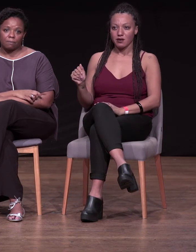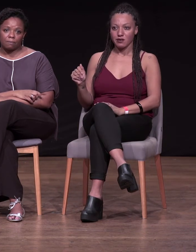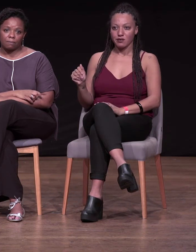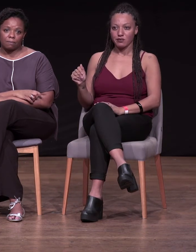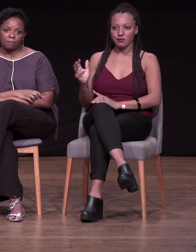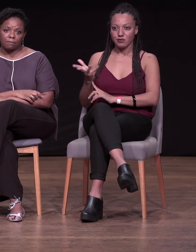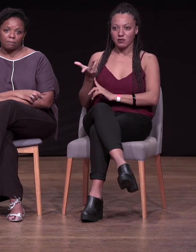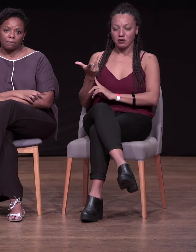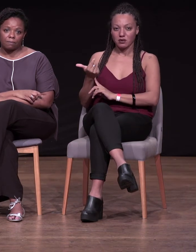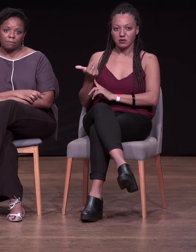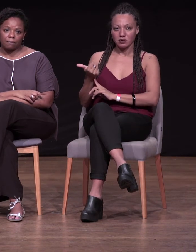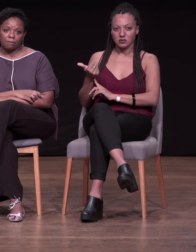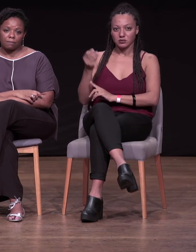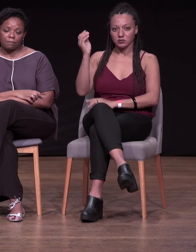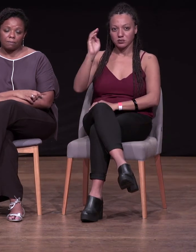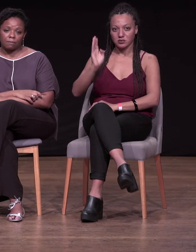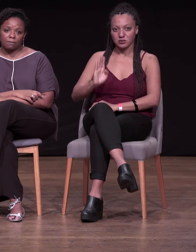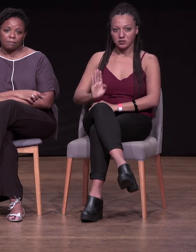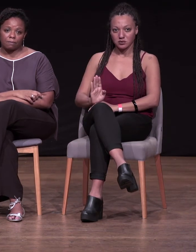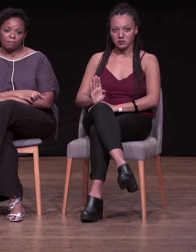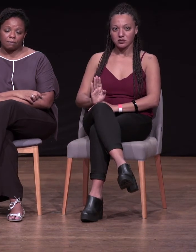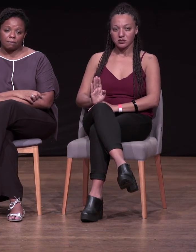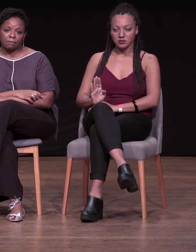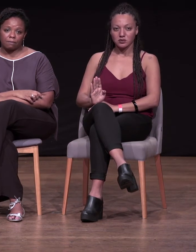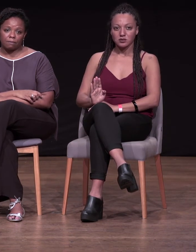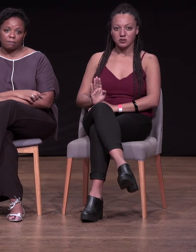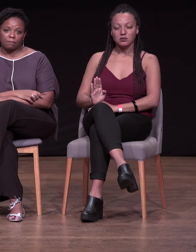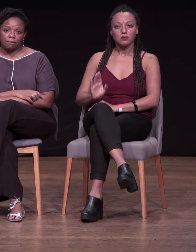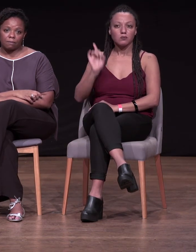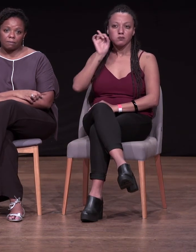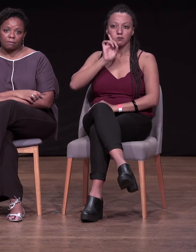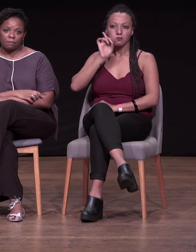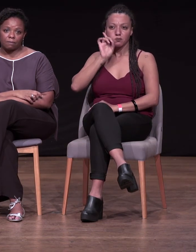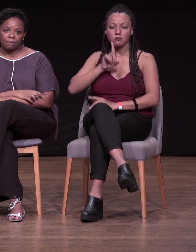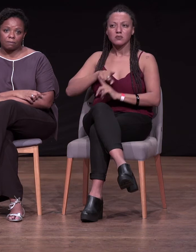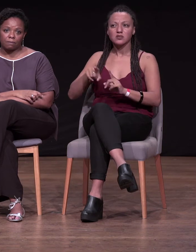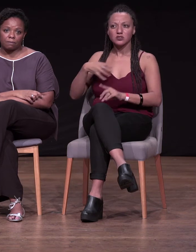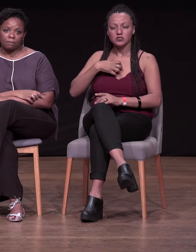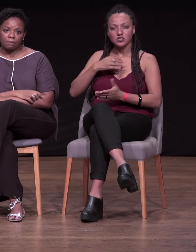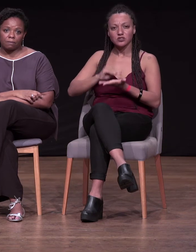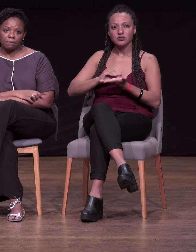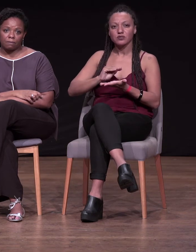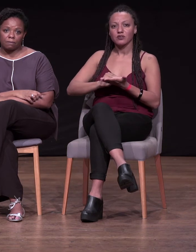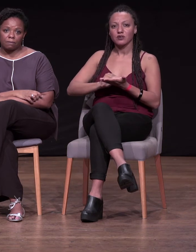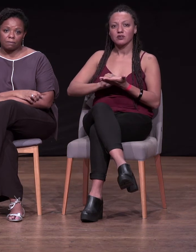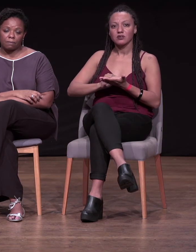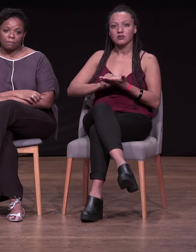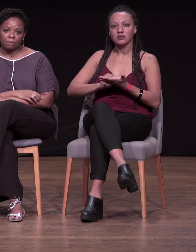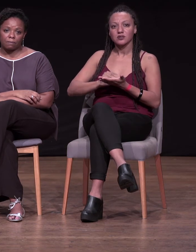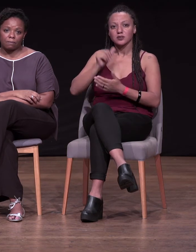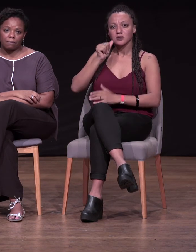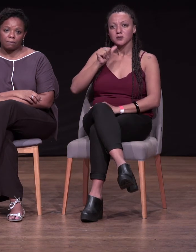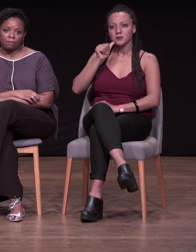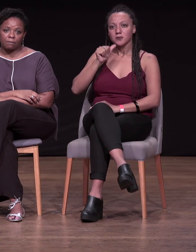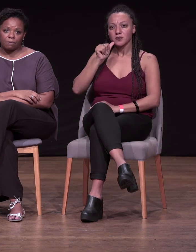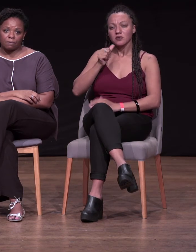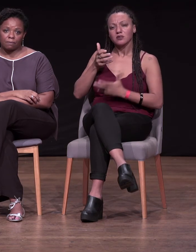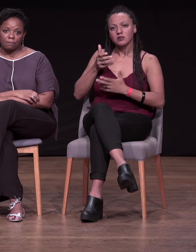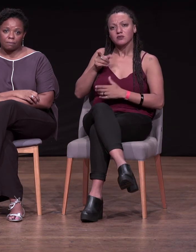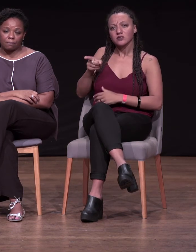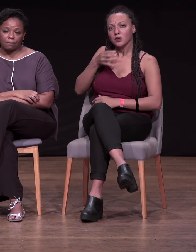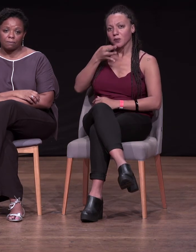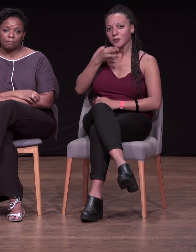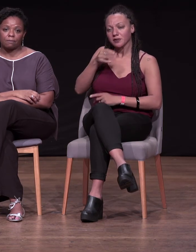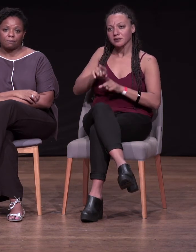arte afro-brasileira e tudo, e americana, mas eu senti um pouquinho de falta da presença feminina. Eu gostaria que você falasse um